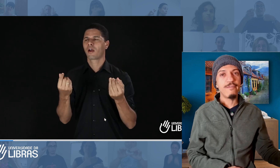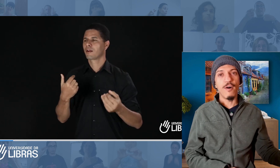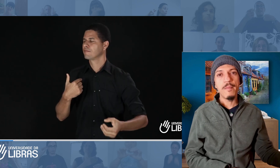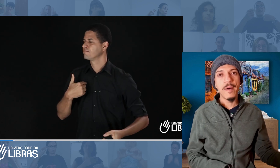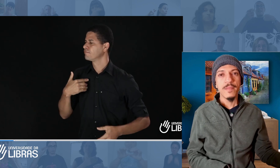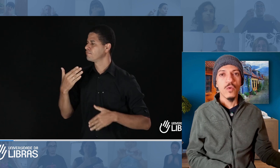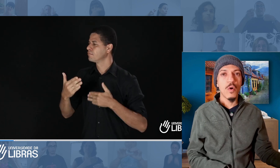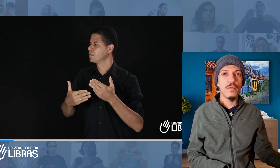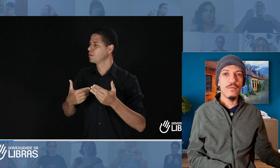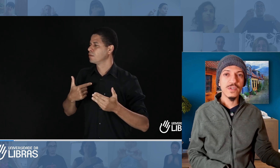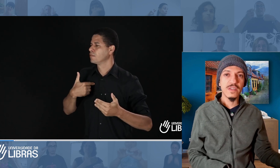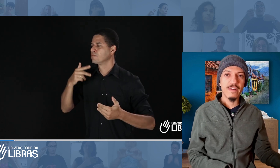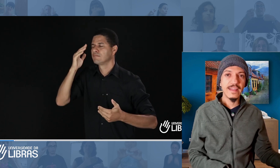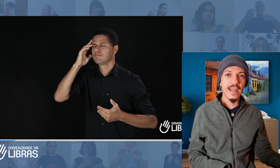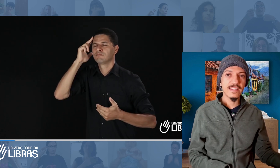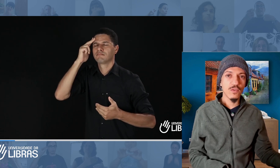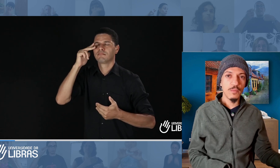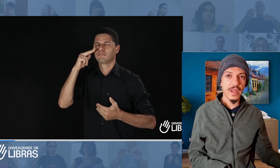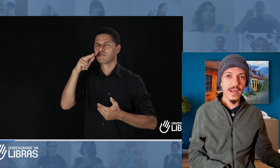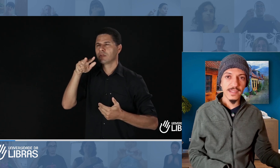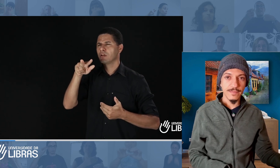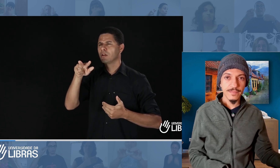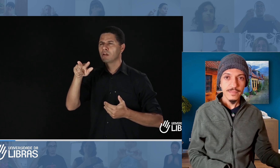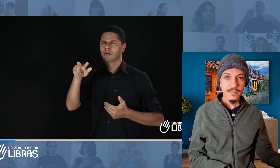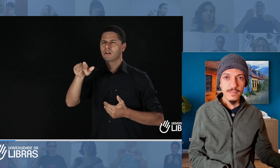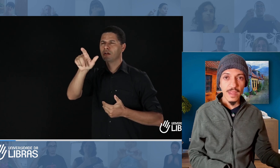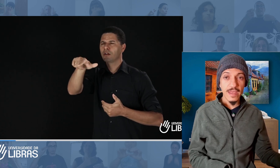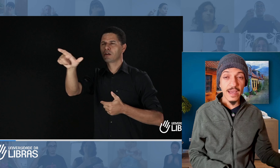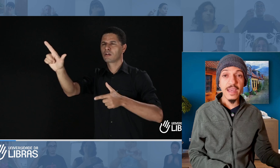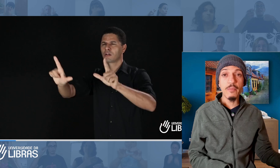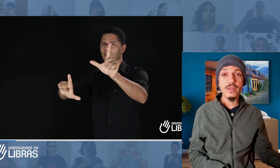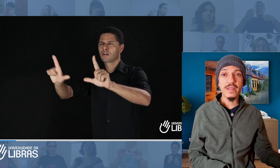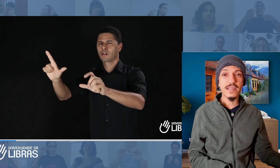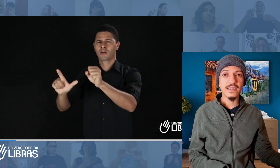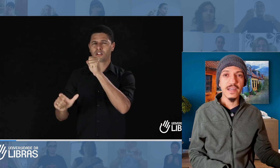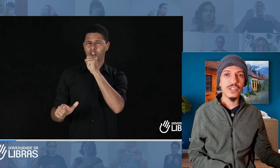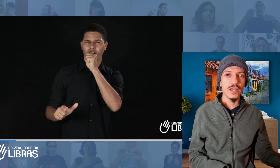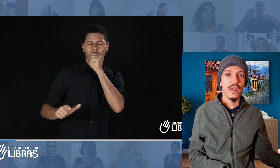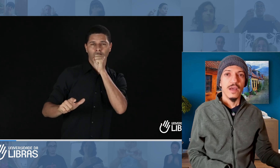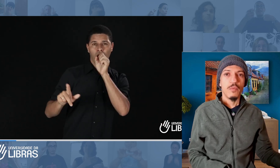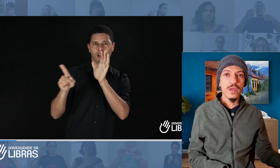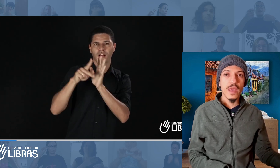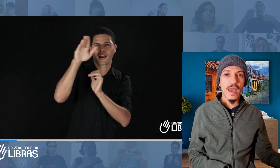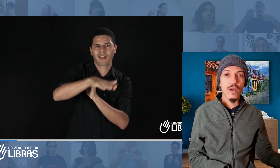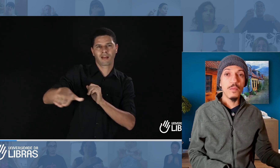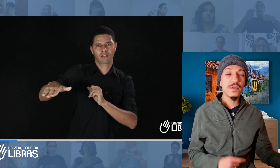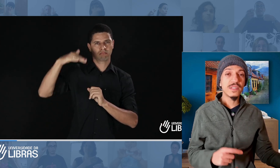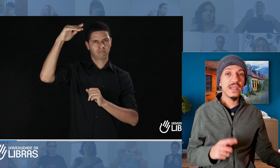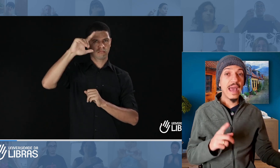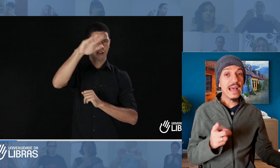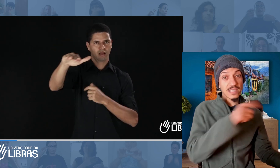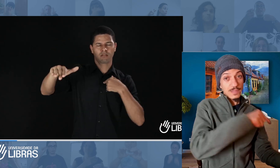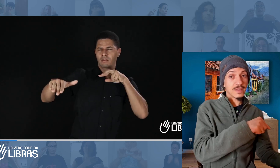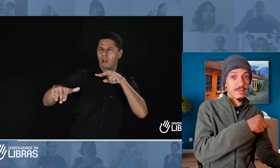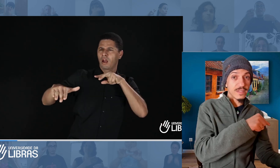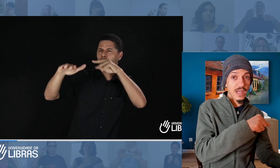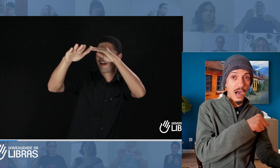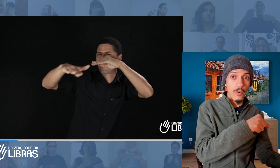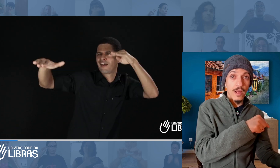forma como você vai ter essa comunicação. E aqui é muito interessante porque é como se essa expressão facial